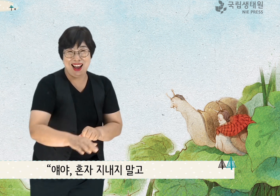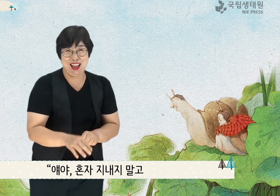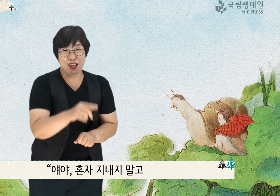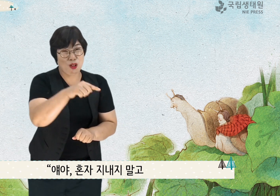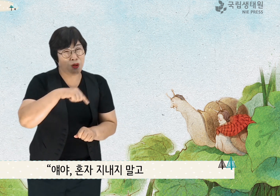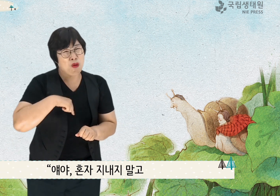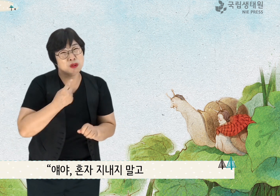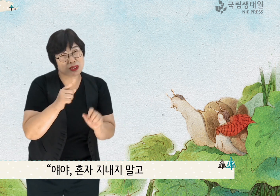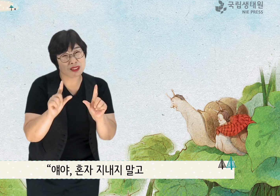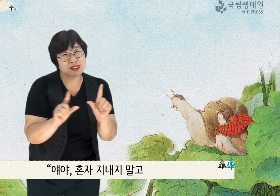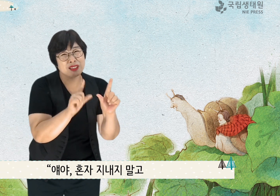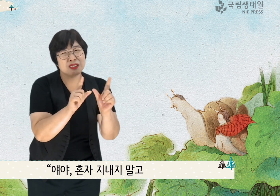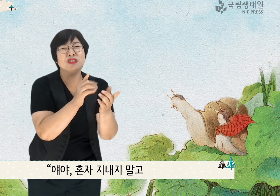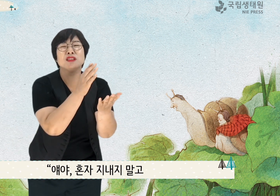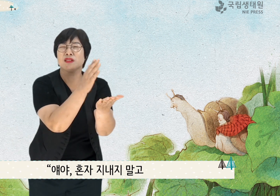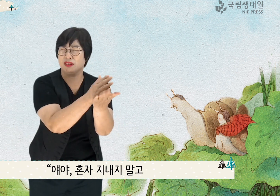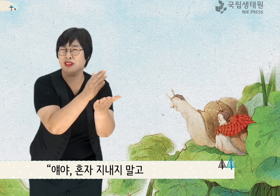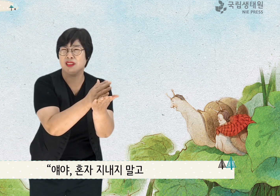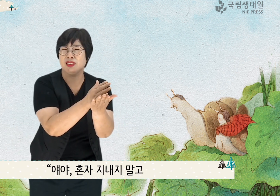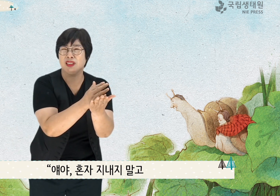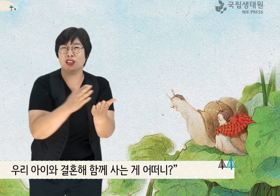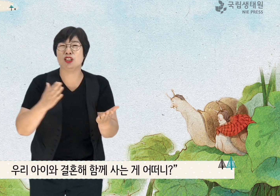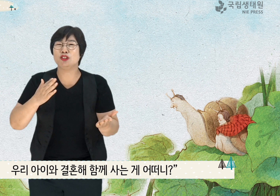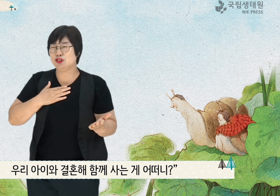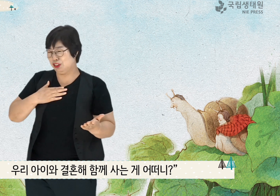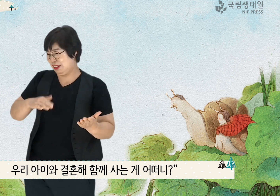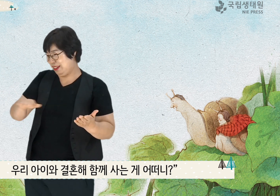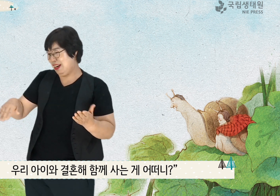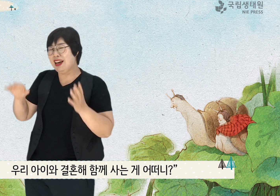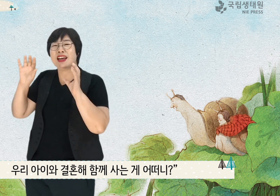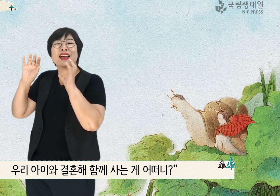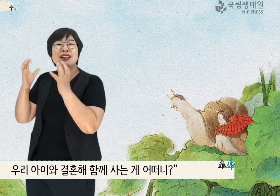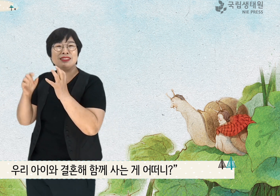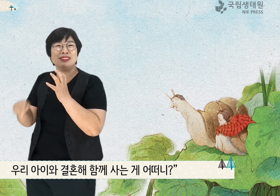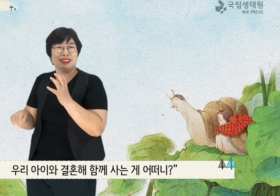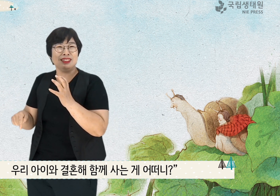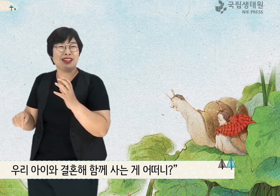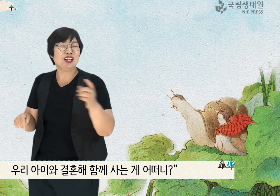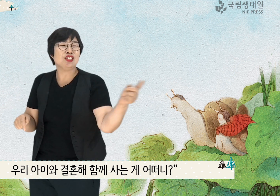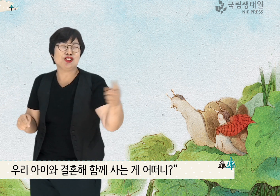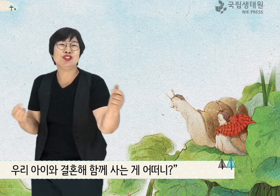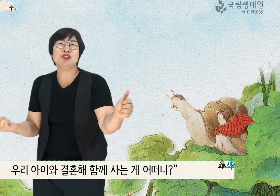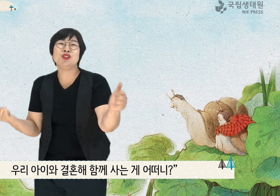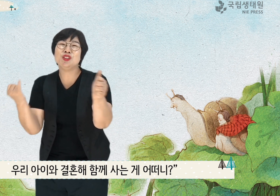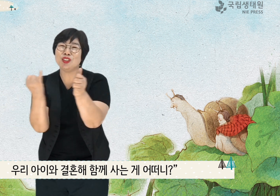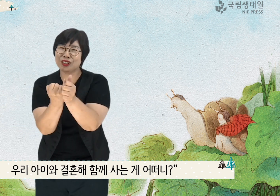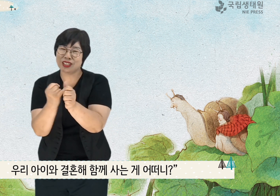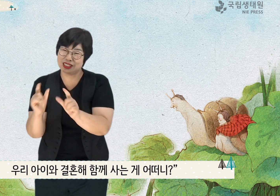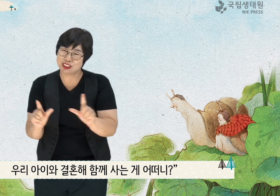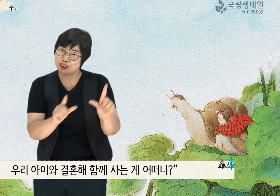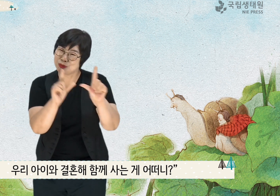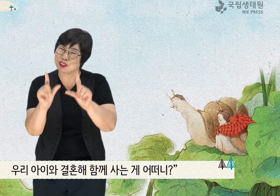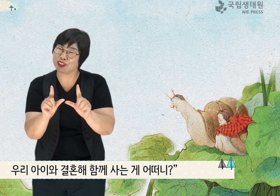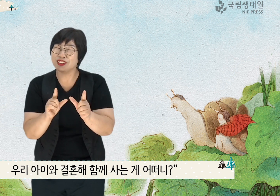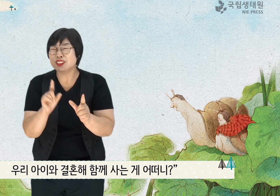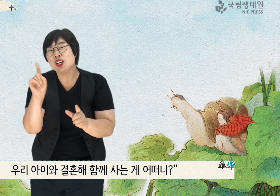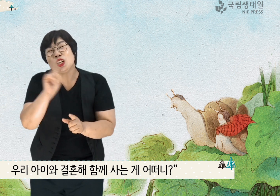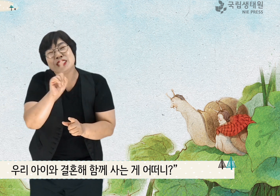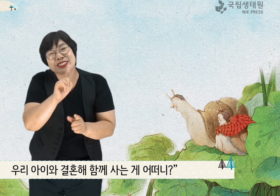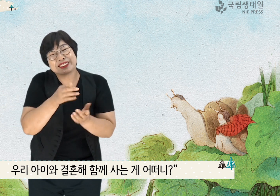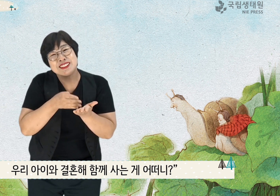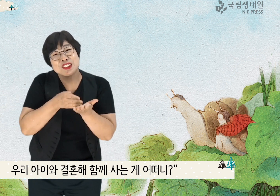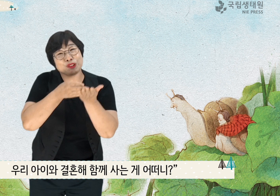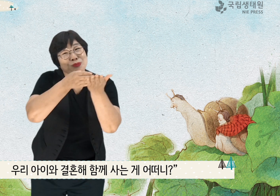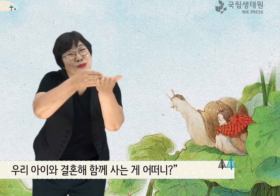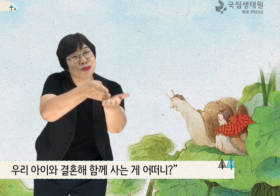얘야, 혼자 지내지 말고 우리 아이와 결혼해 함께 사는 게 어떠니?